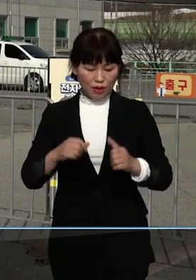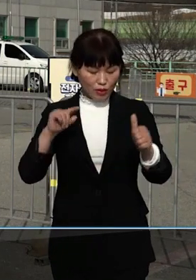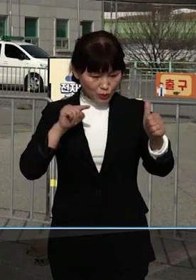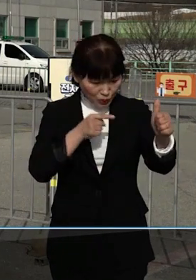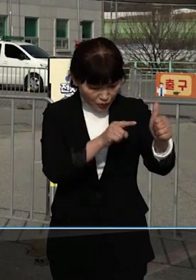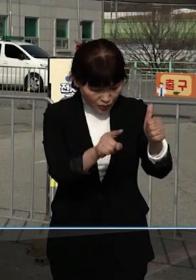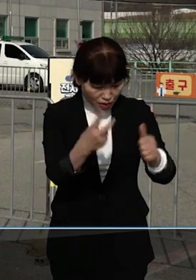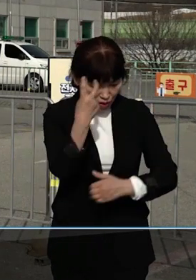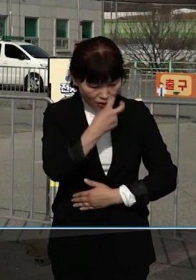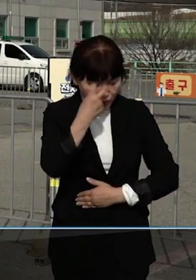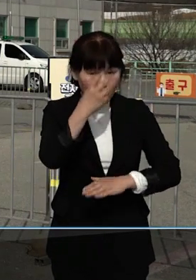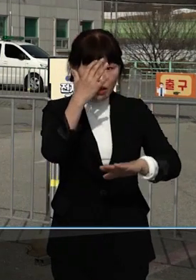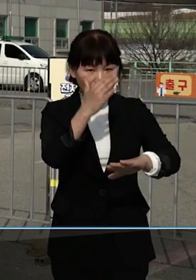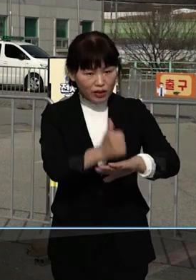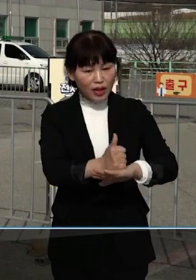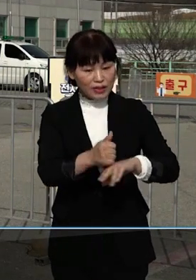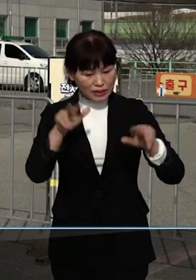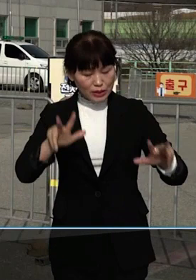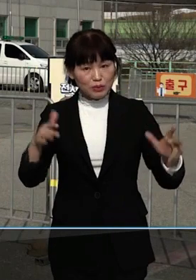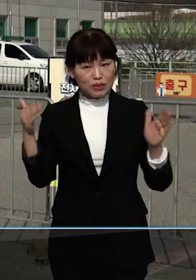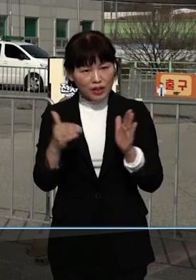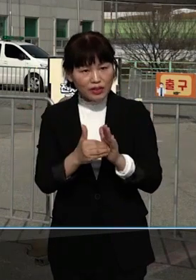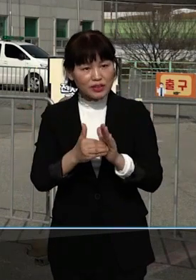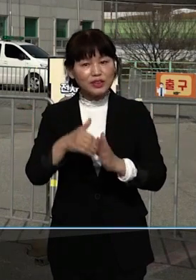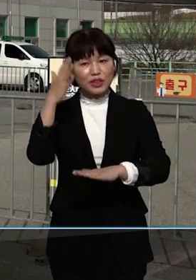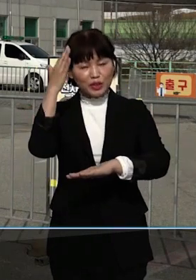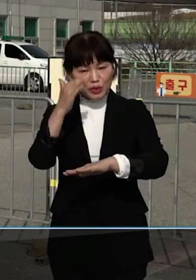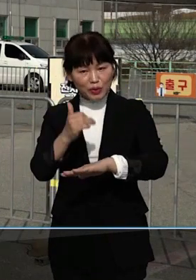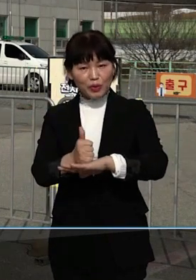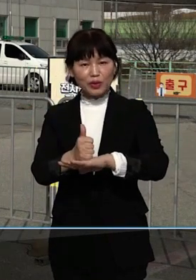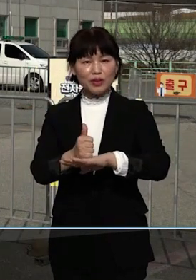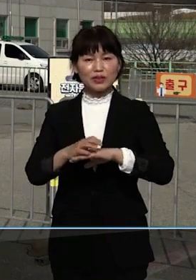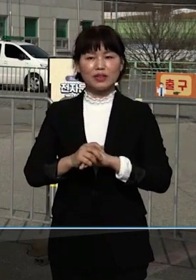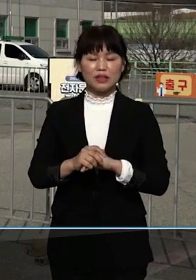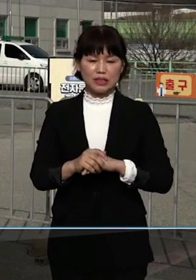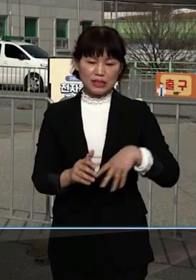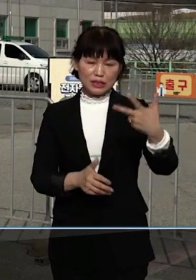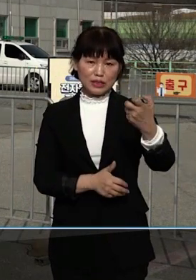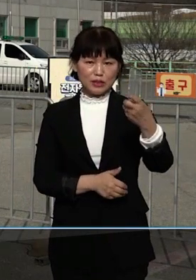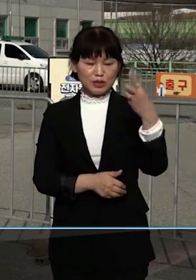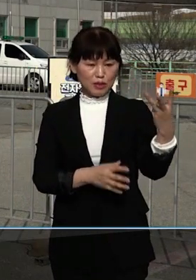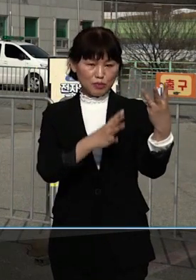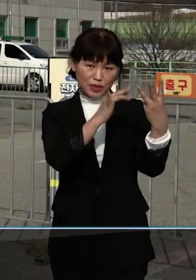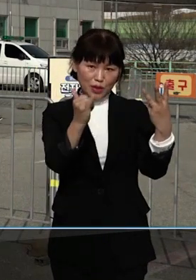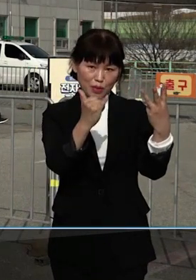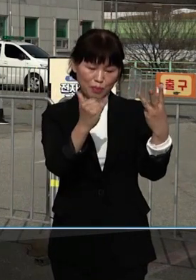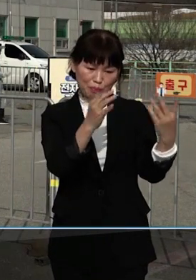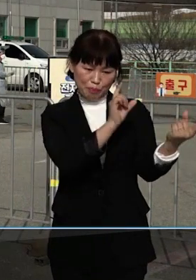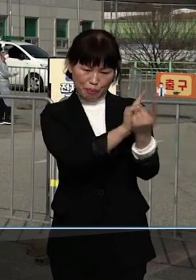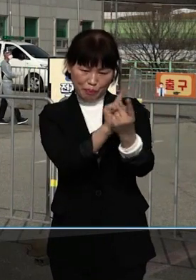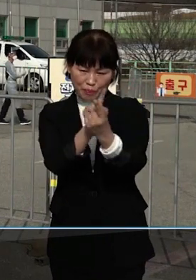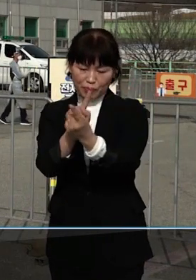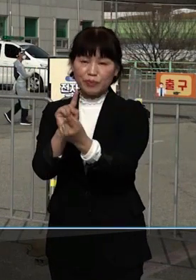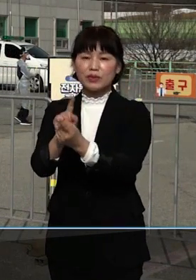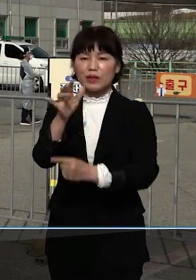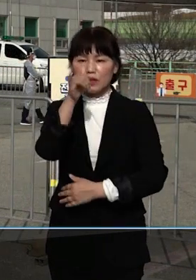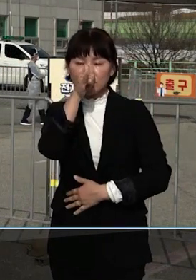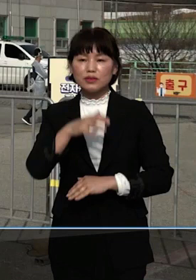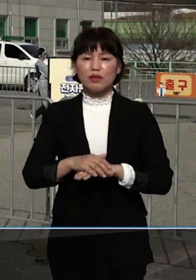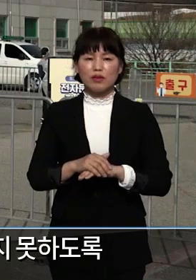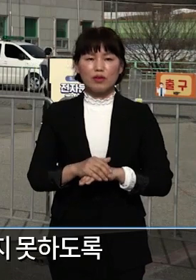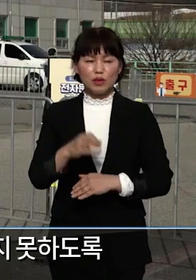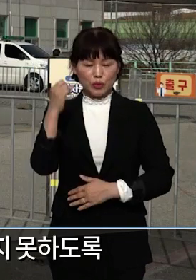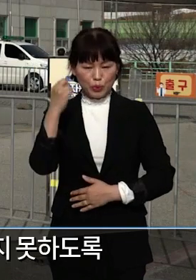결과 현재까지 분류된 밀접 접촉자는 73명으로 자가격리 기간